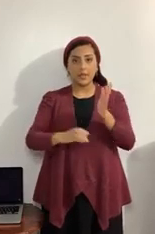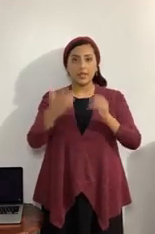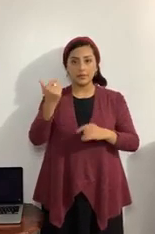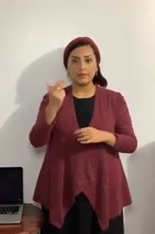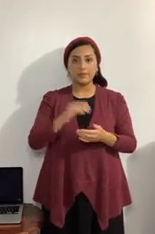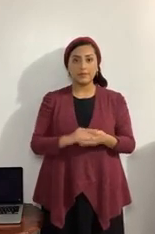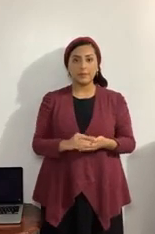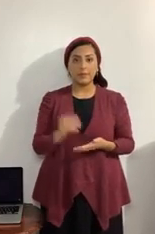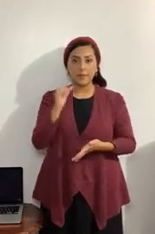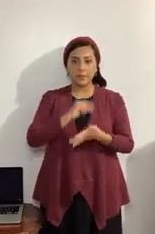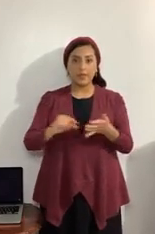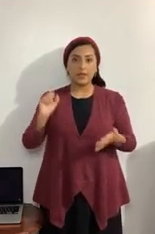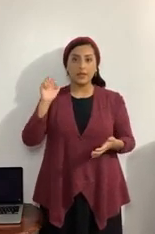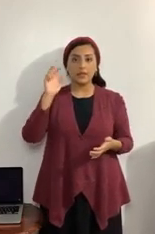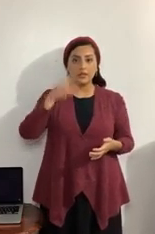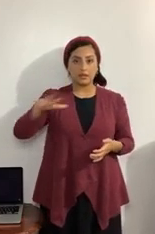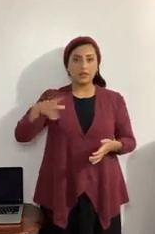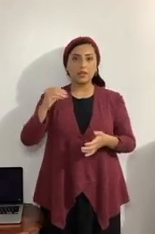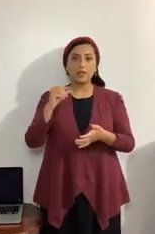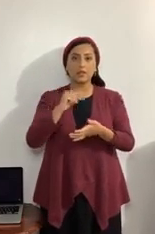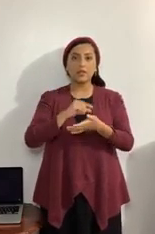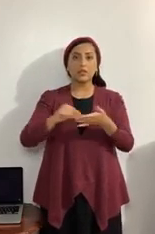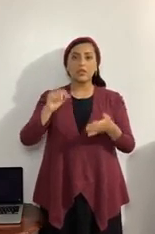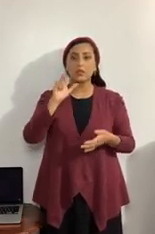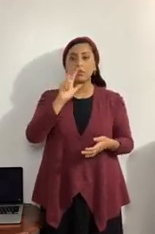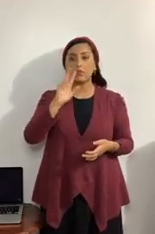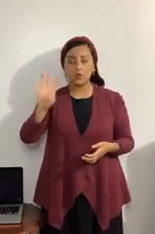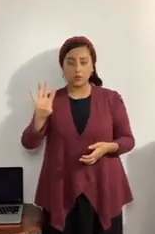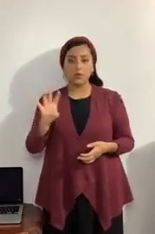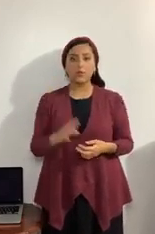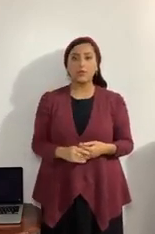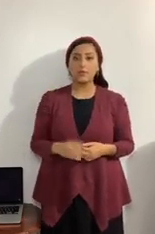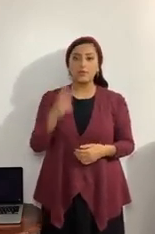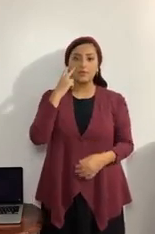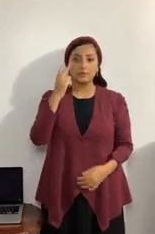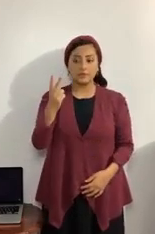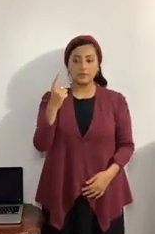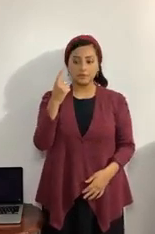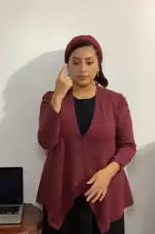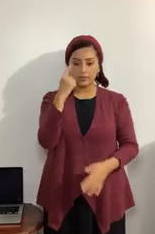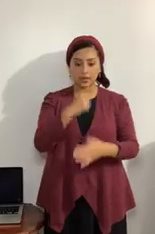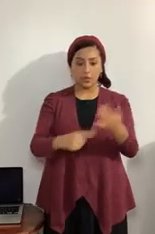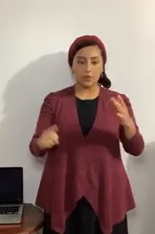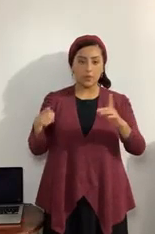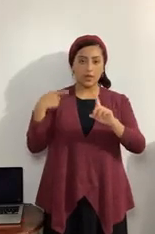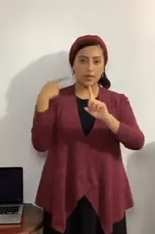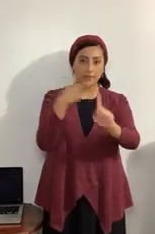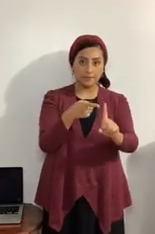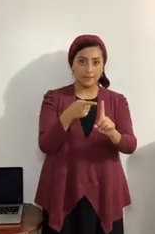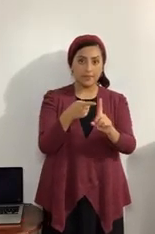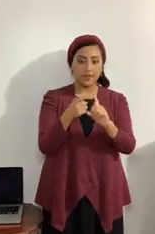verso 33 y 34. Entonces vamos a ver cuál es el resultado de cómo acabó